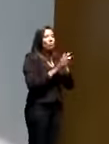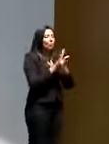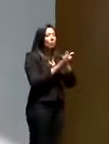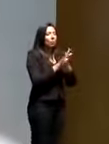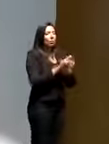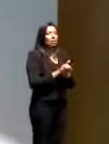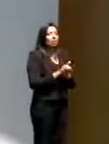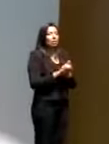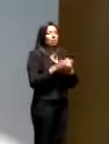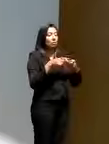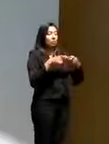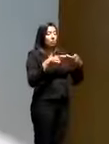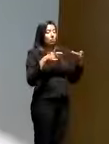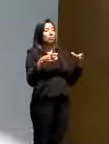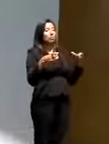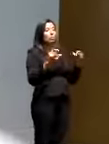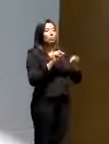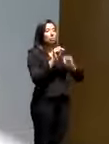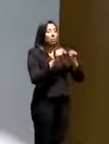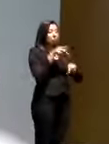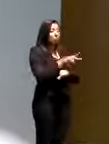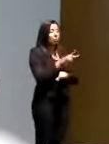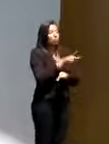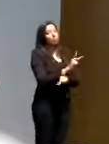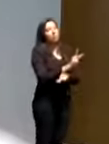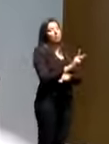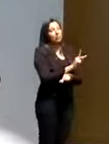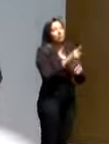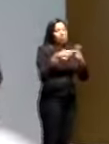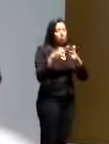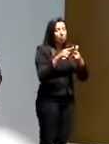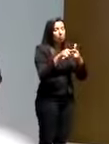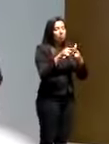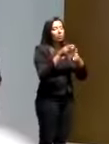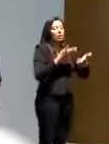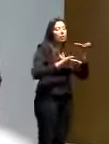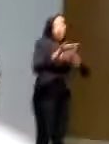É uma expansão contínua de gastos públicos em relação ao PIB.